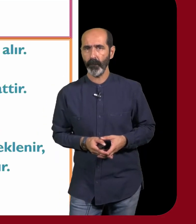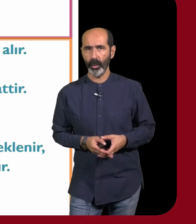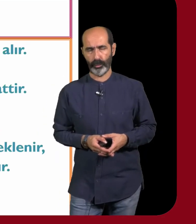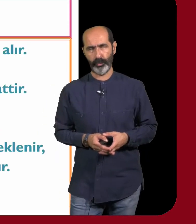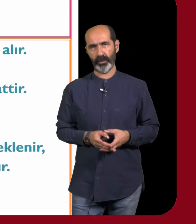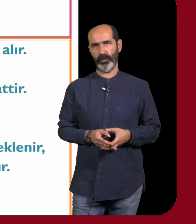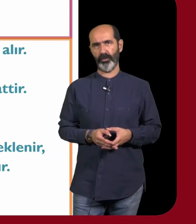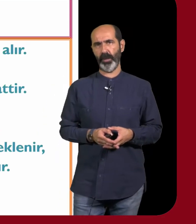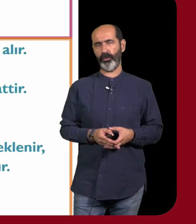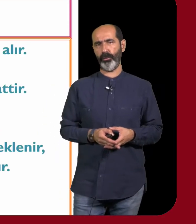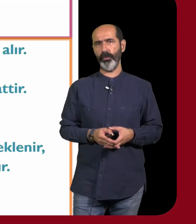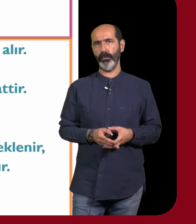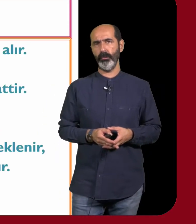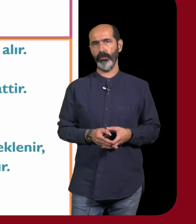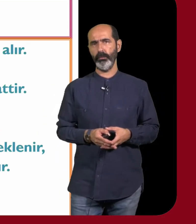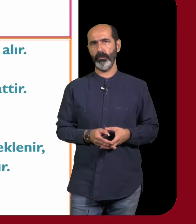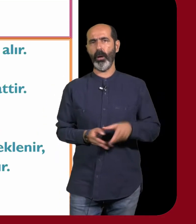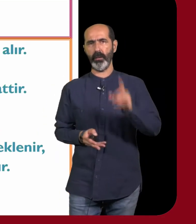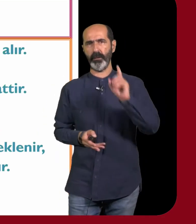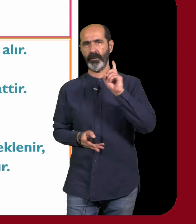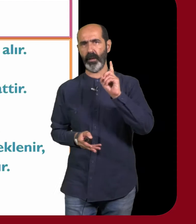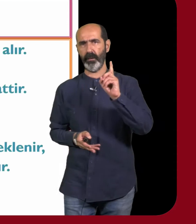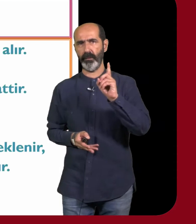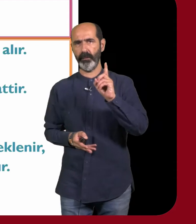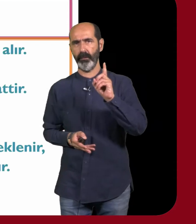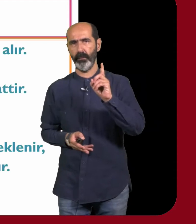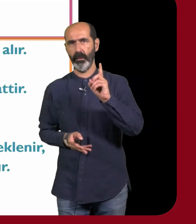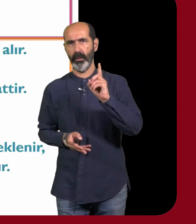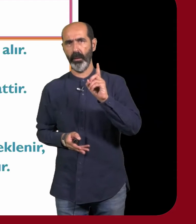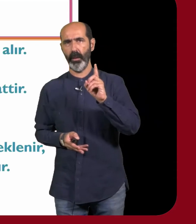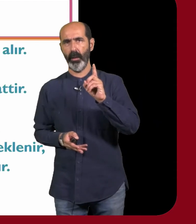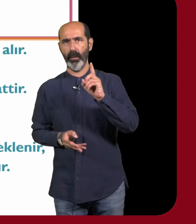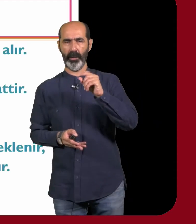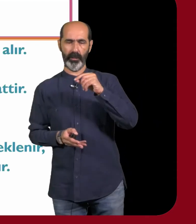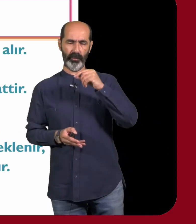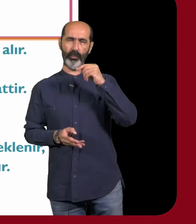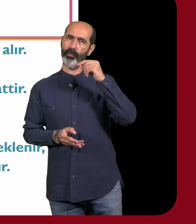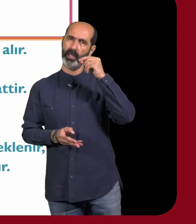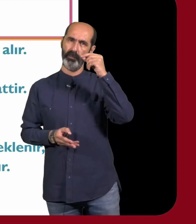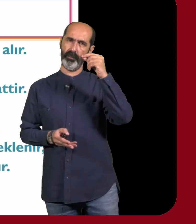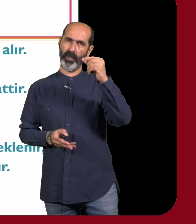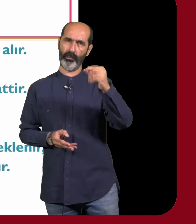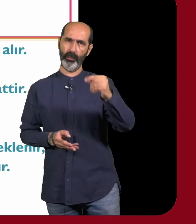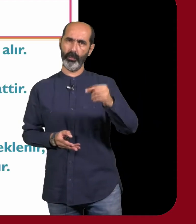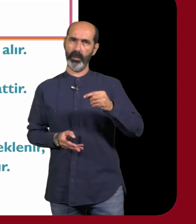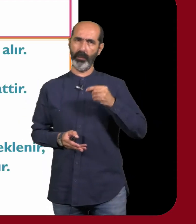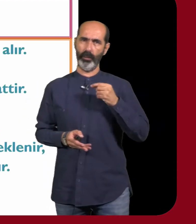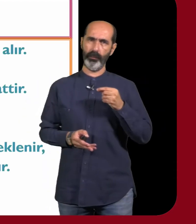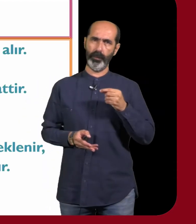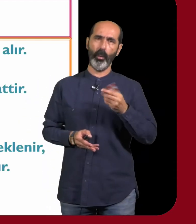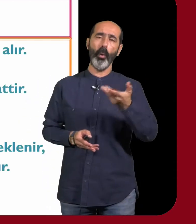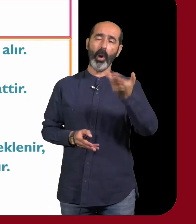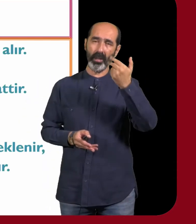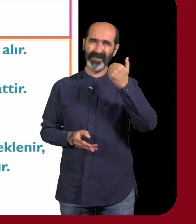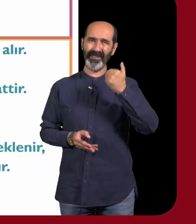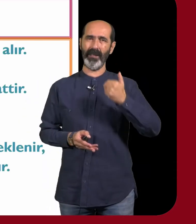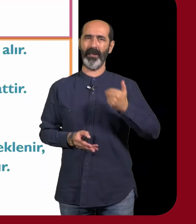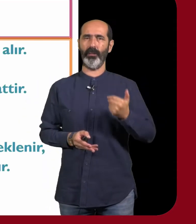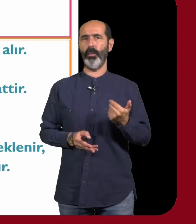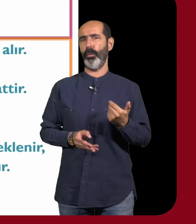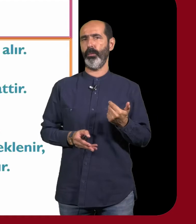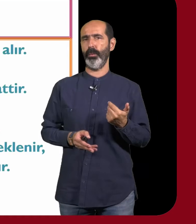dıb 365gün altı saat Peki biz 365 günü kullanıyoruz Bu